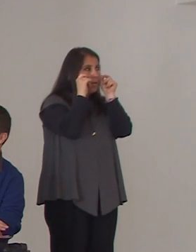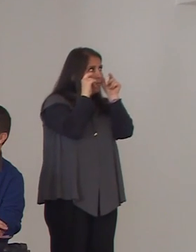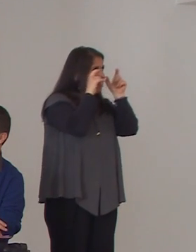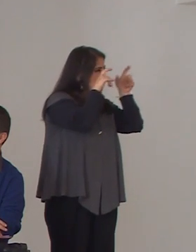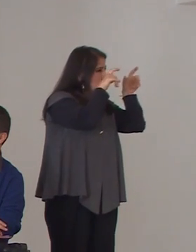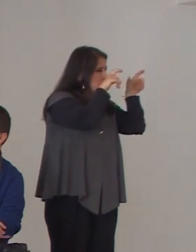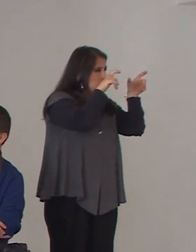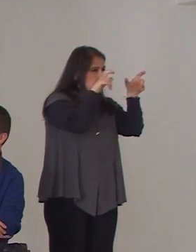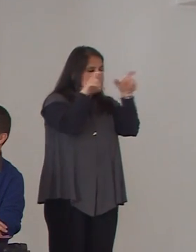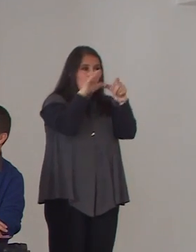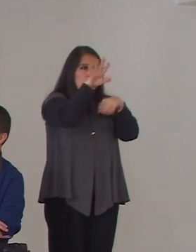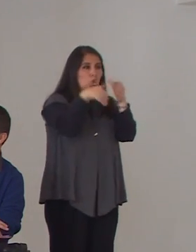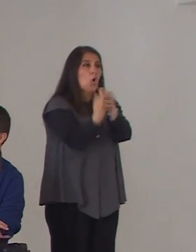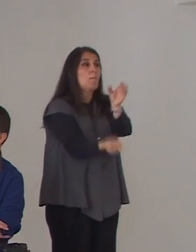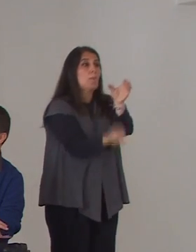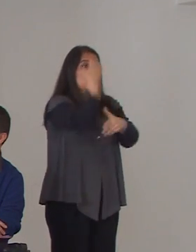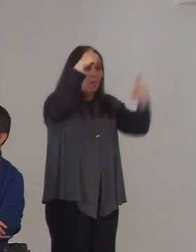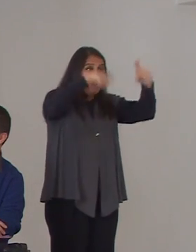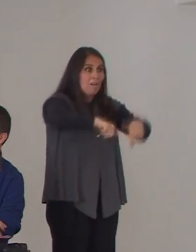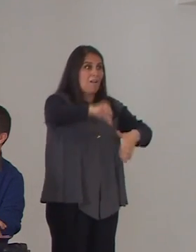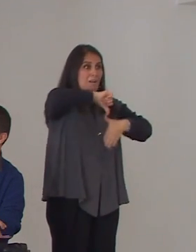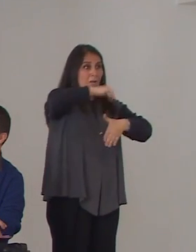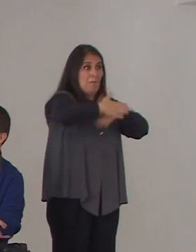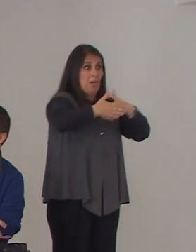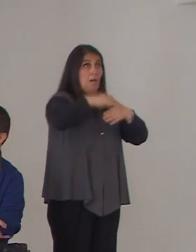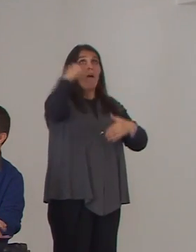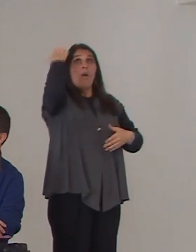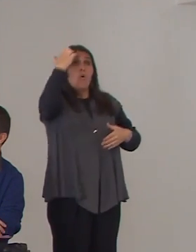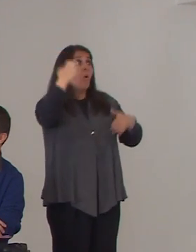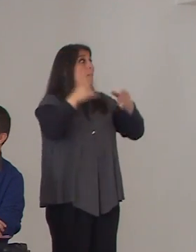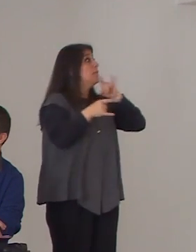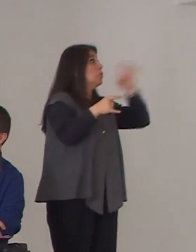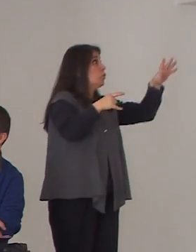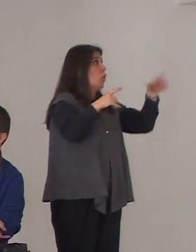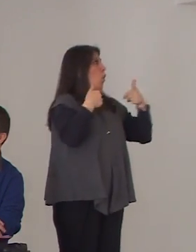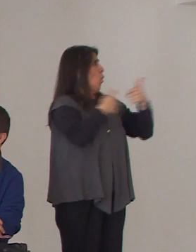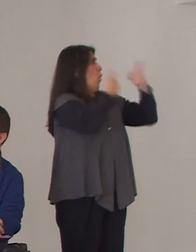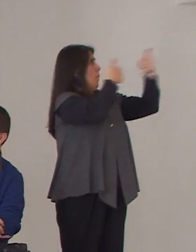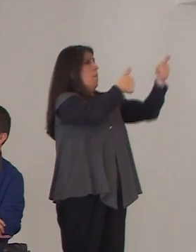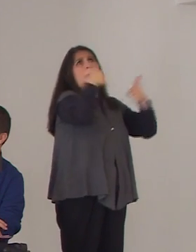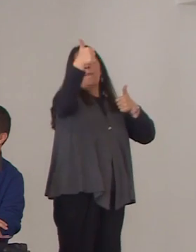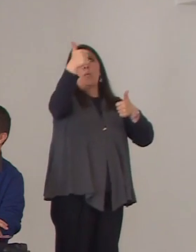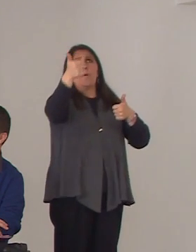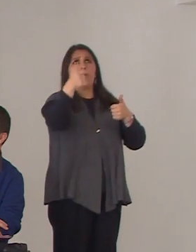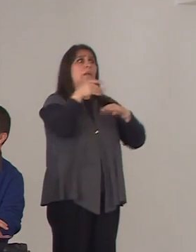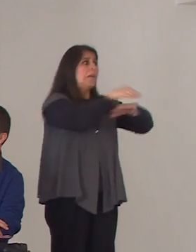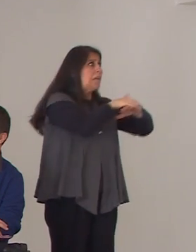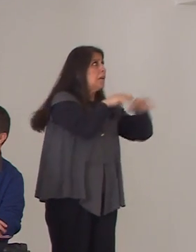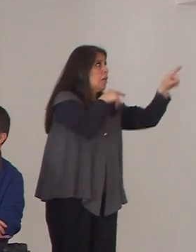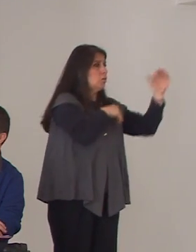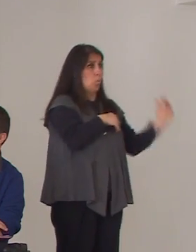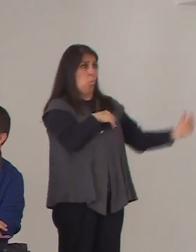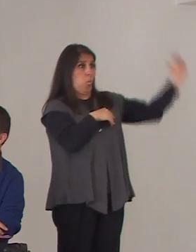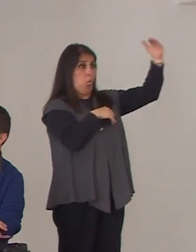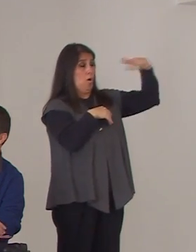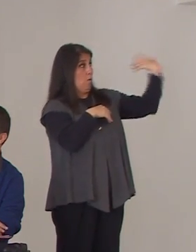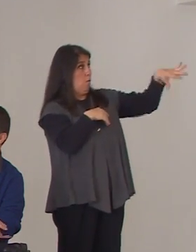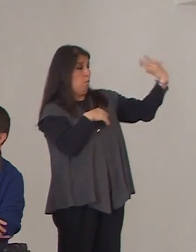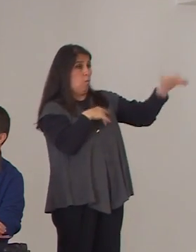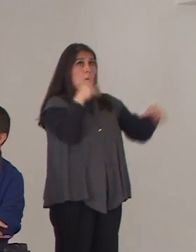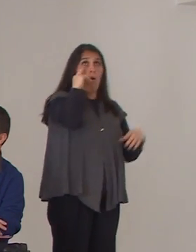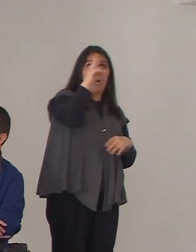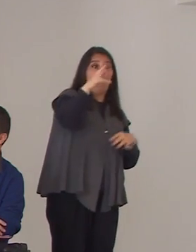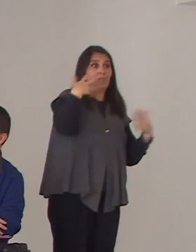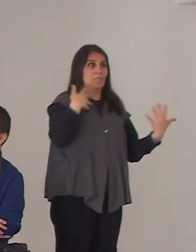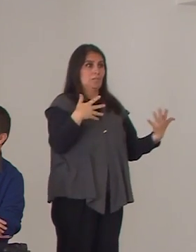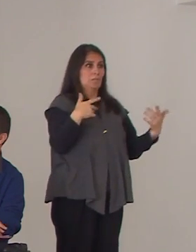América. Siempre creemos que si viene de Europa o de Estados Unidos es porque vale, o si está en inglés es porque es de alto nivel. Pero yo creo que aquí en